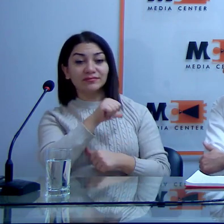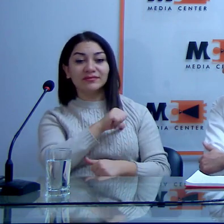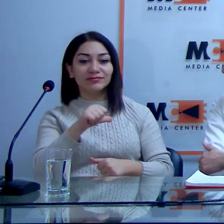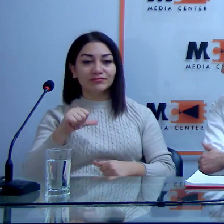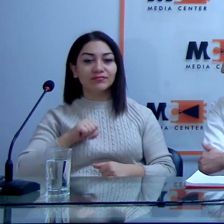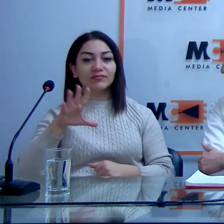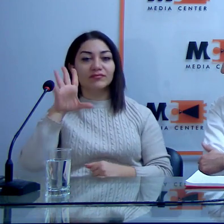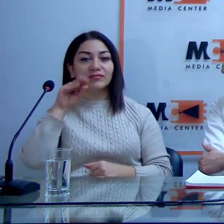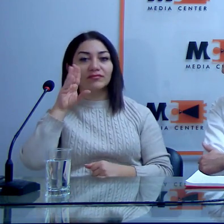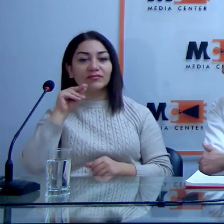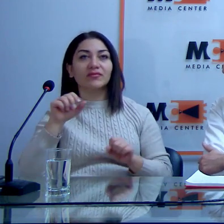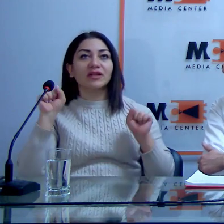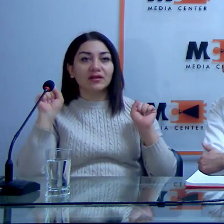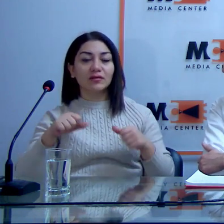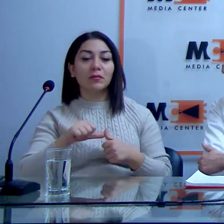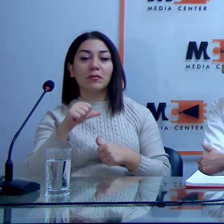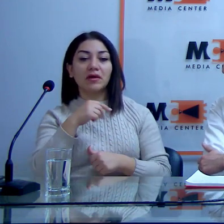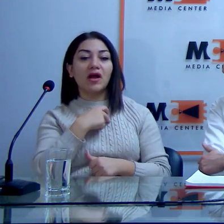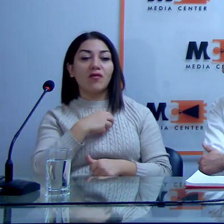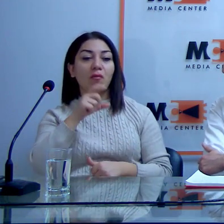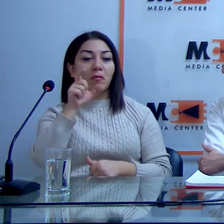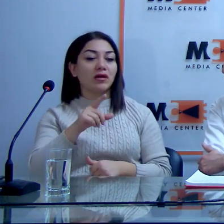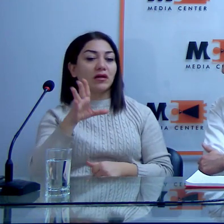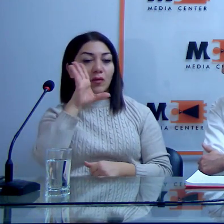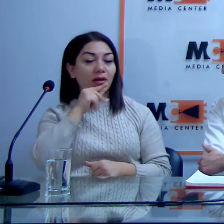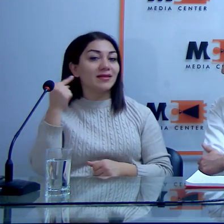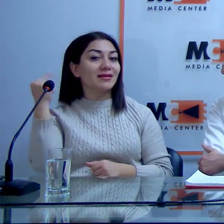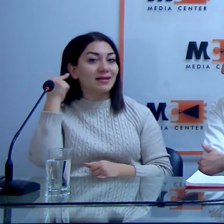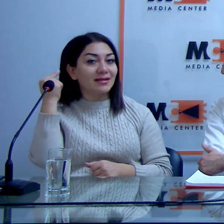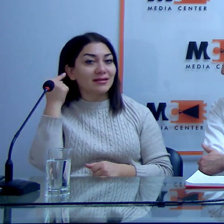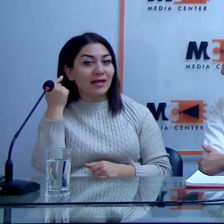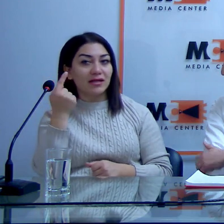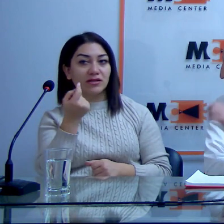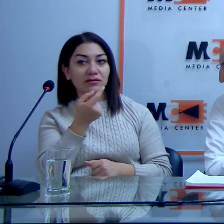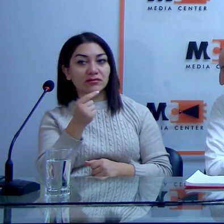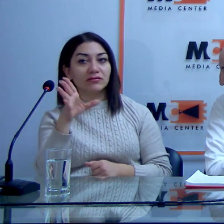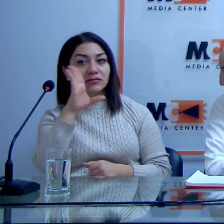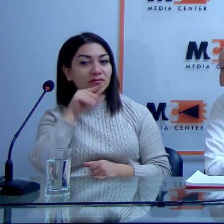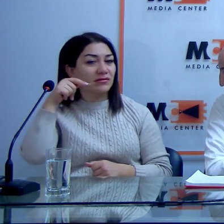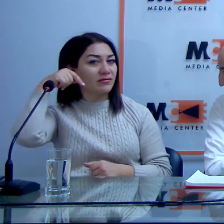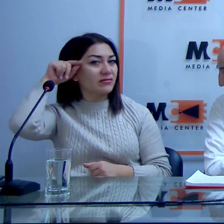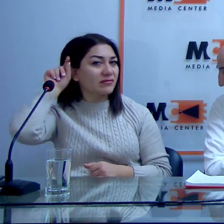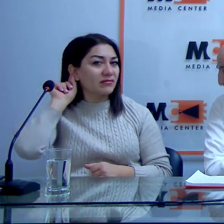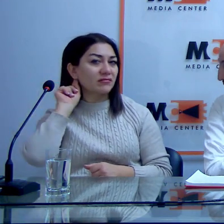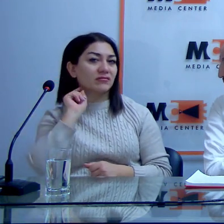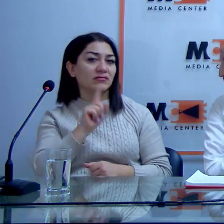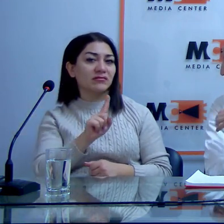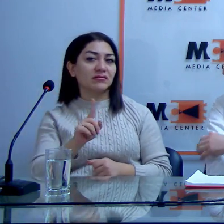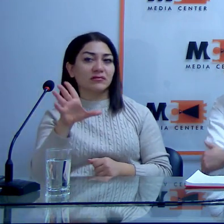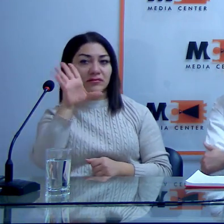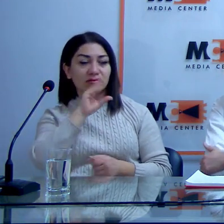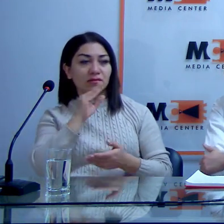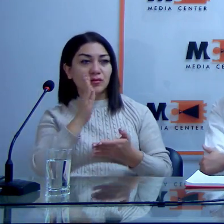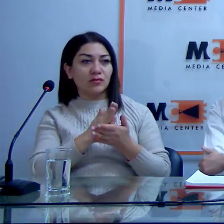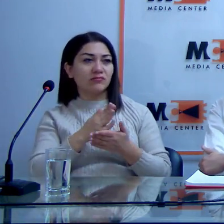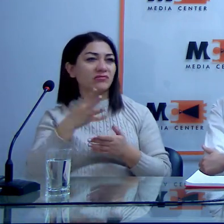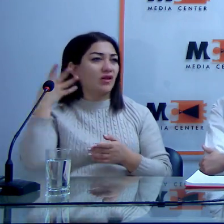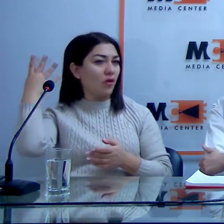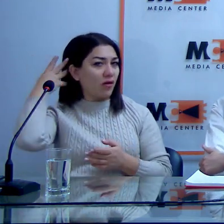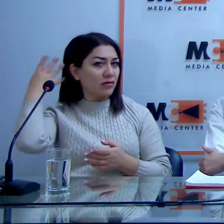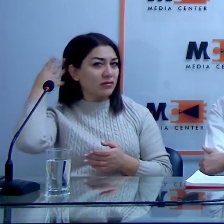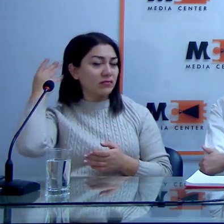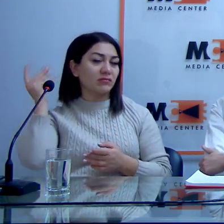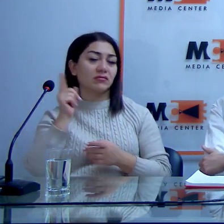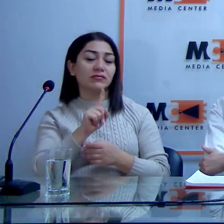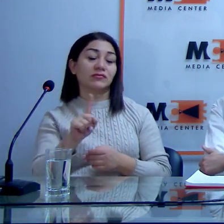կարողությունները զարգացնելու ձեռք նաև կարևոր է, որ ԼԽՈ անձը ունենա համապատասխան միջոցներ, լսողական սարքեր, իմպլանտներ,